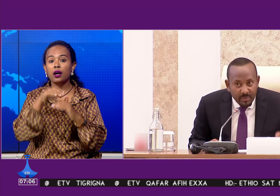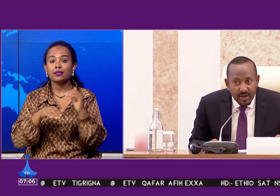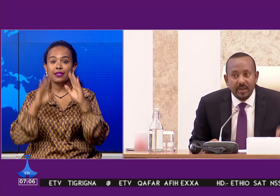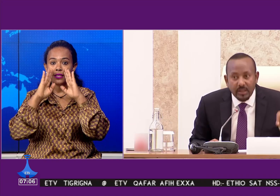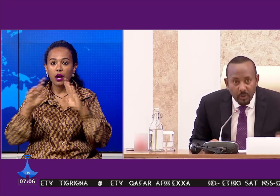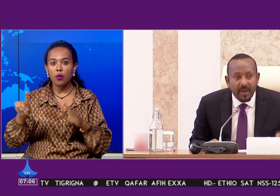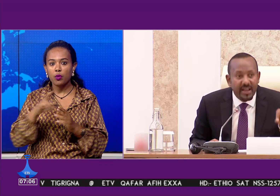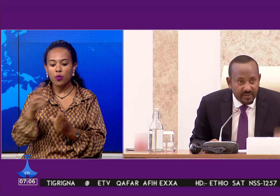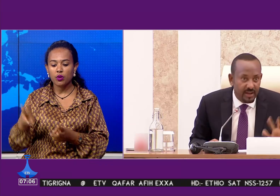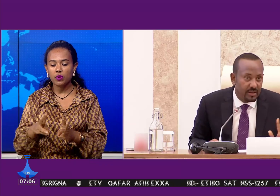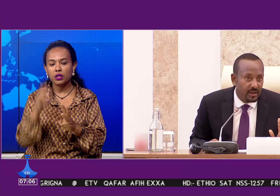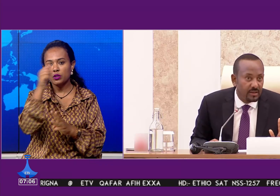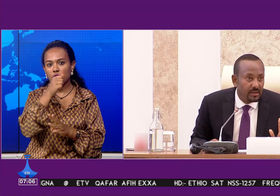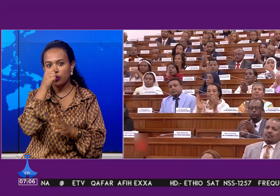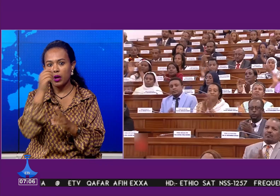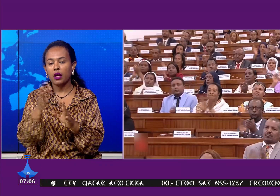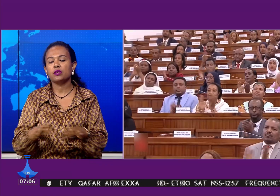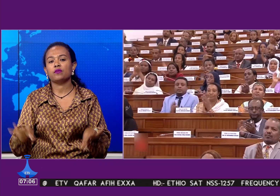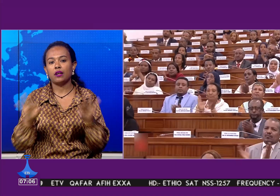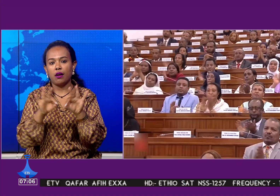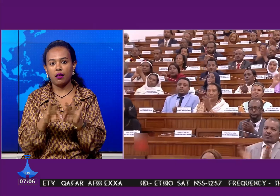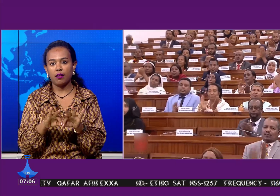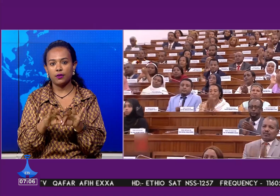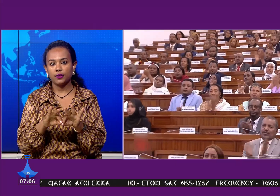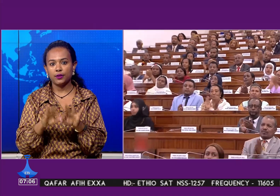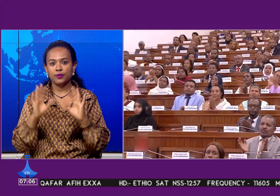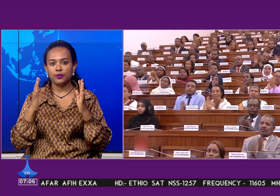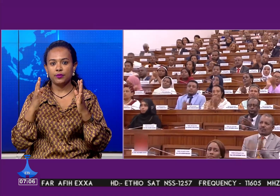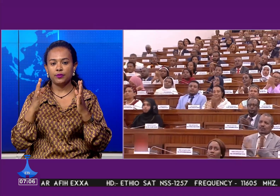በሆነ መንገድ ኢትዮጵያ ያስፈልጋታል።